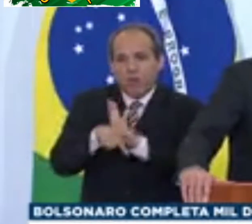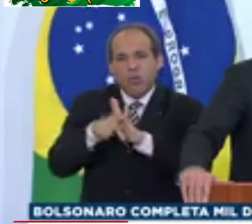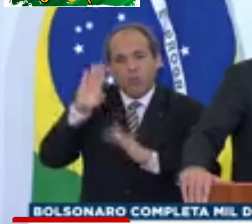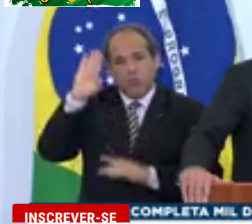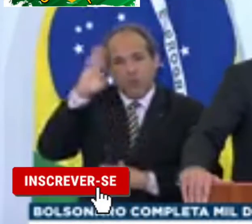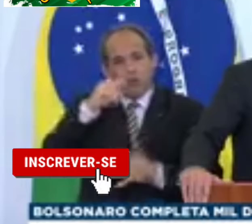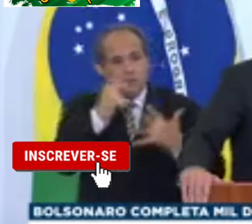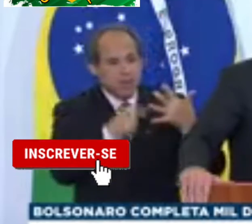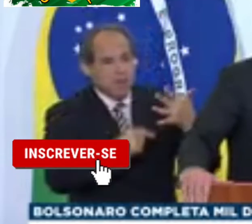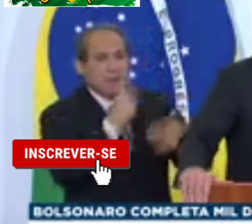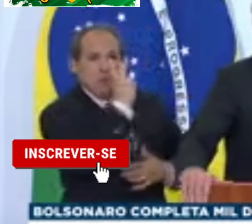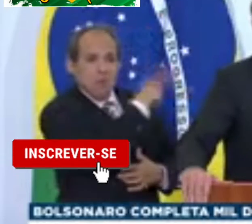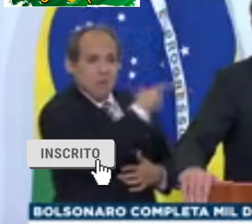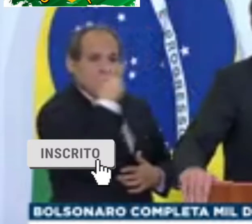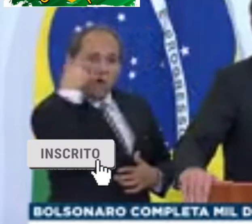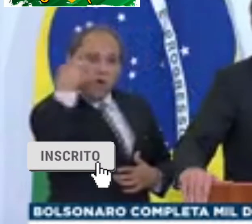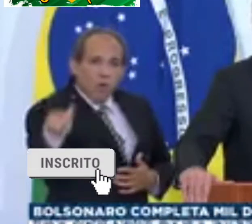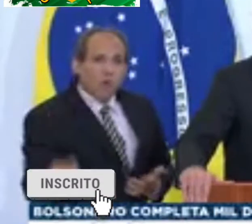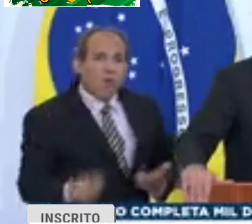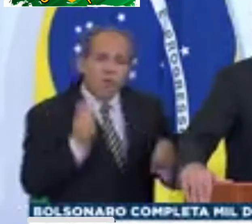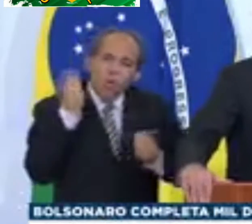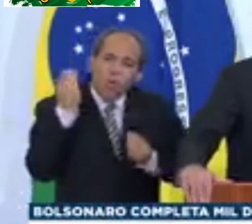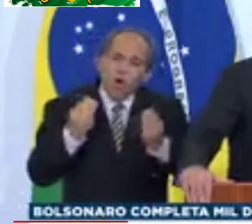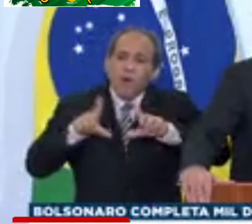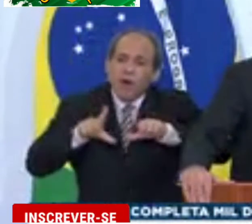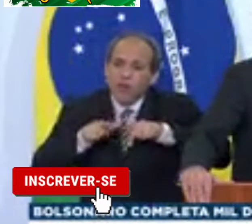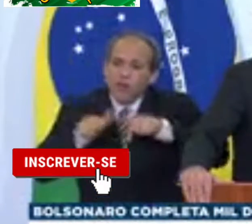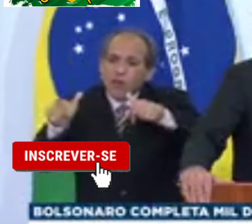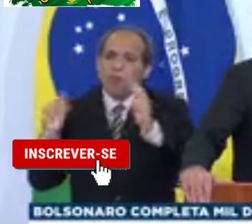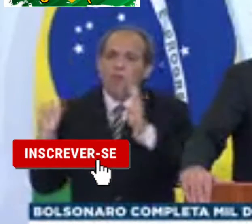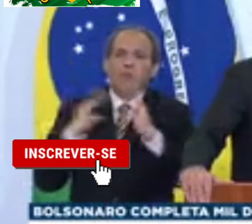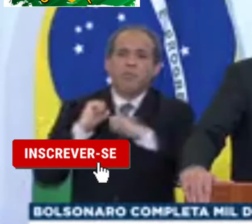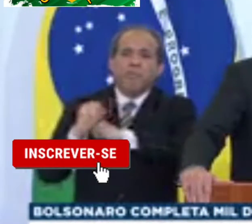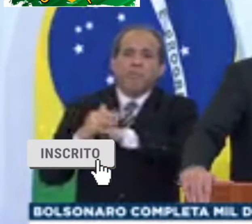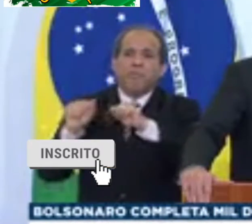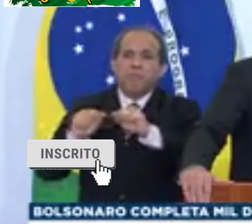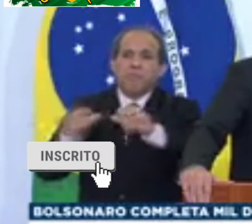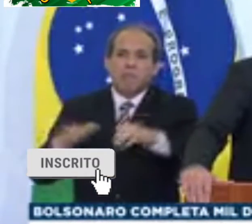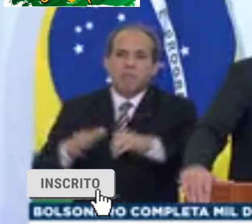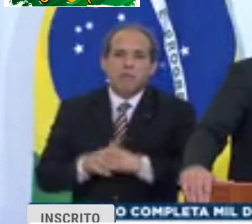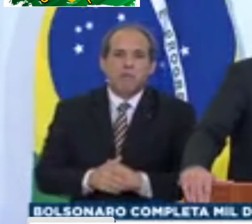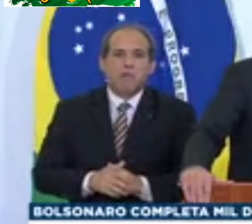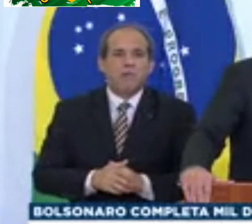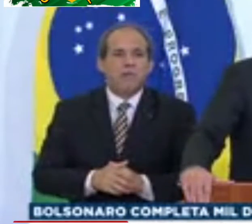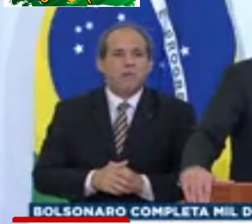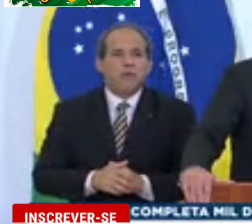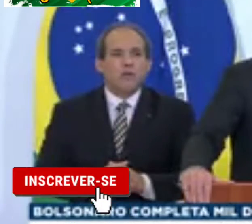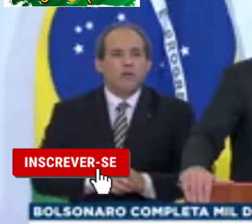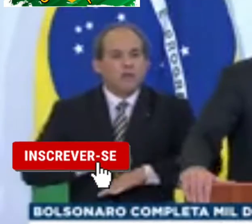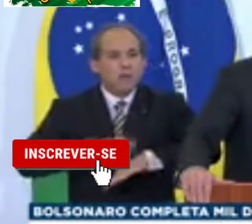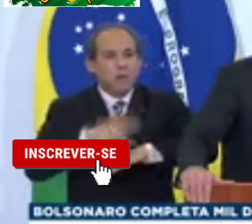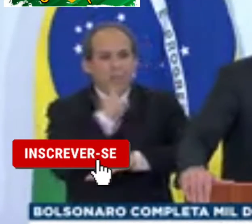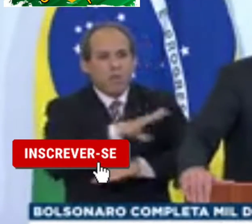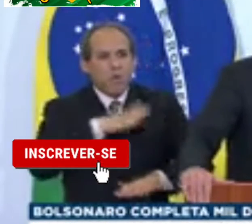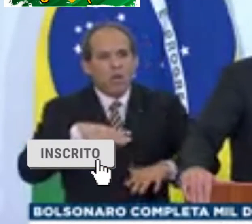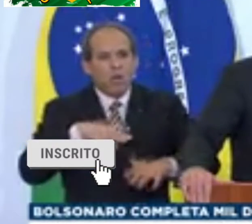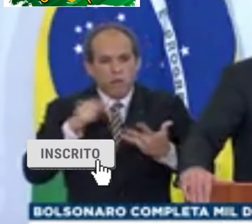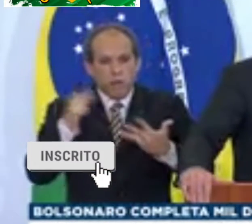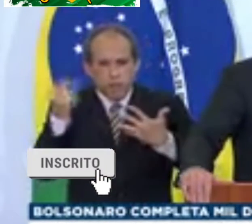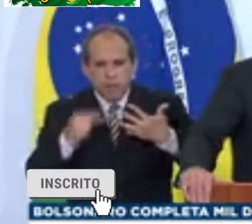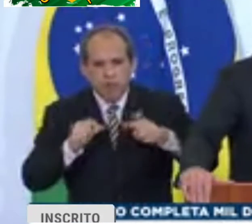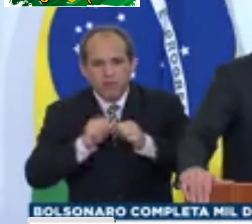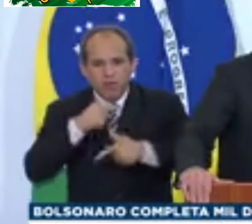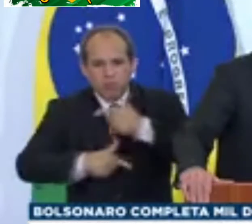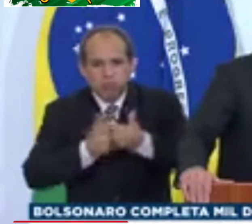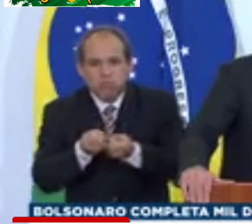disse, como nós nos comportamos durante a pandemia, se não tivesse alguém da garra dele, será que teríamos